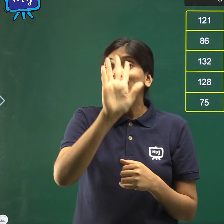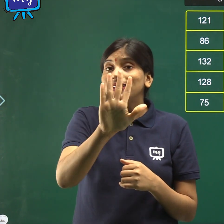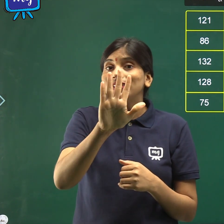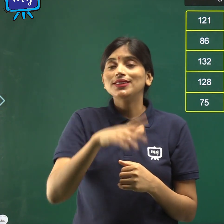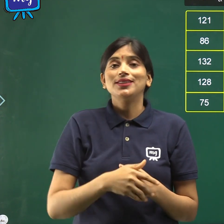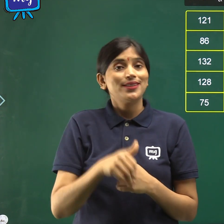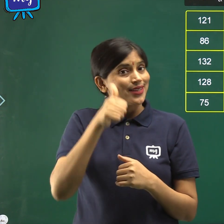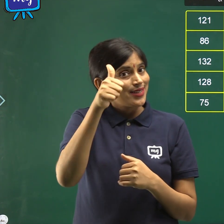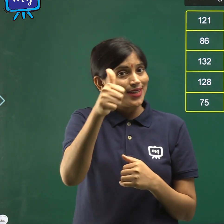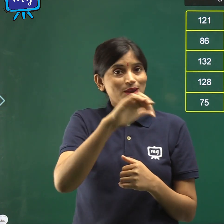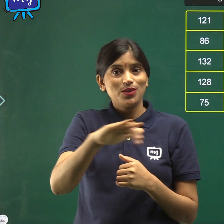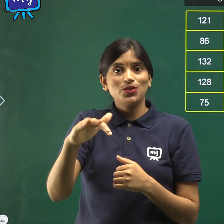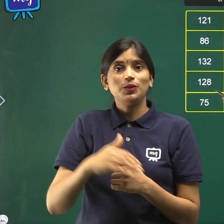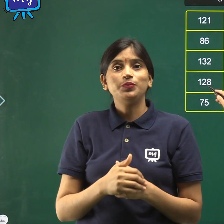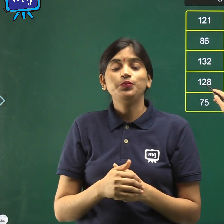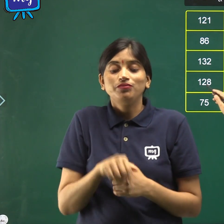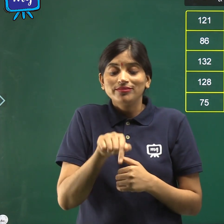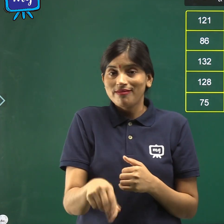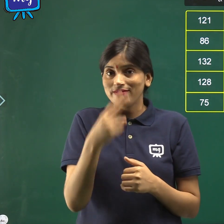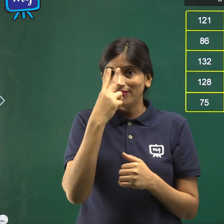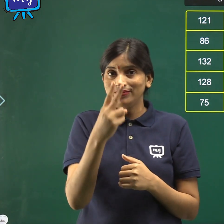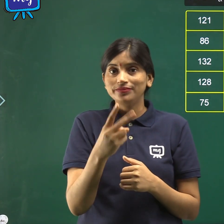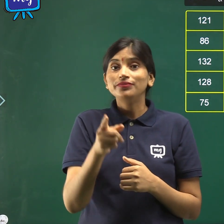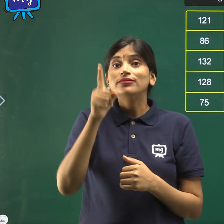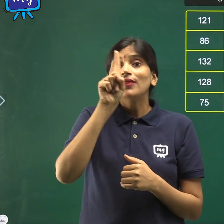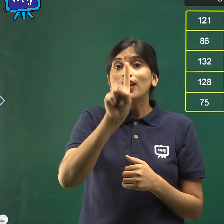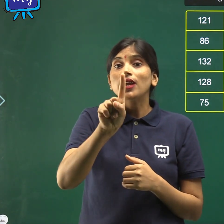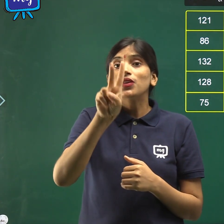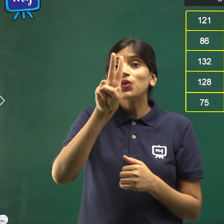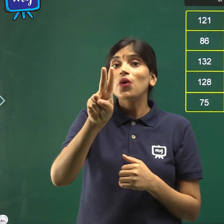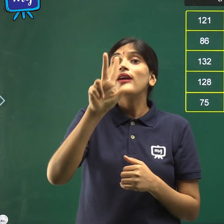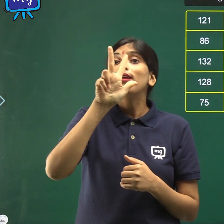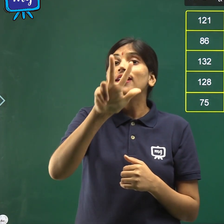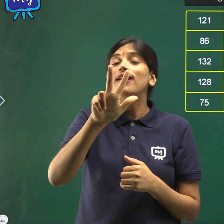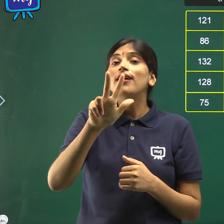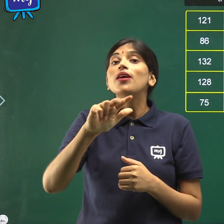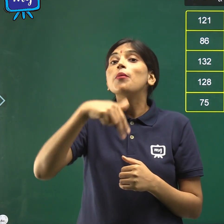135। ठीक है बच्चों, अब देखो 128, उसके बाद